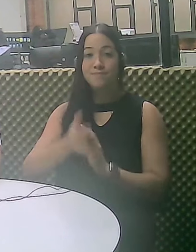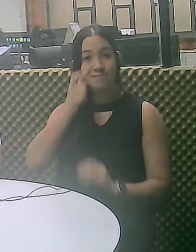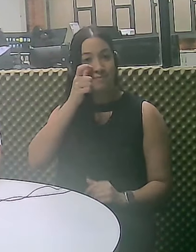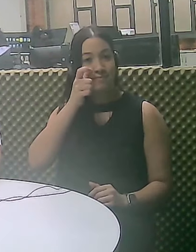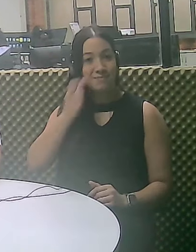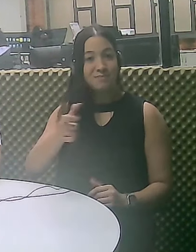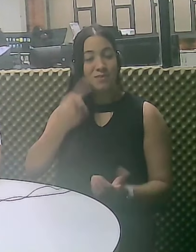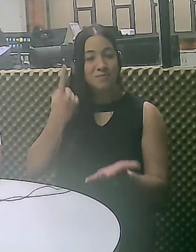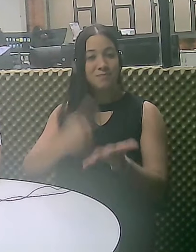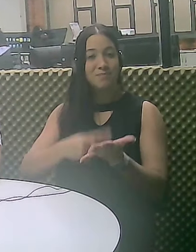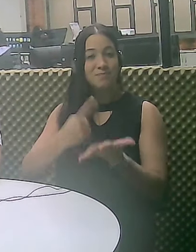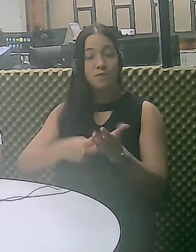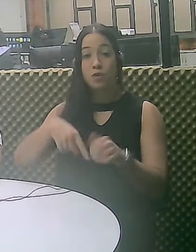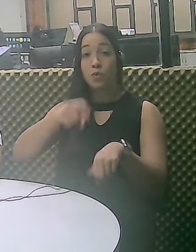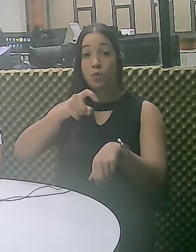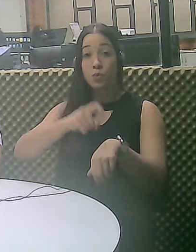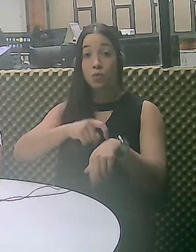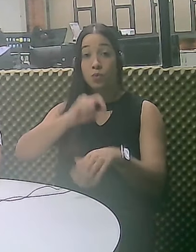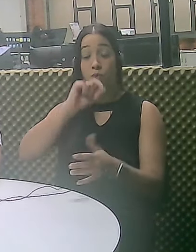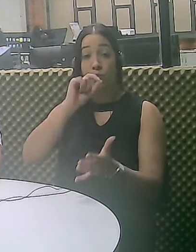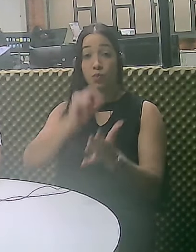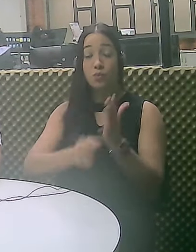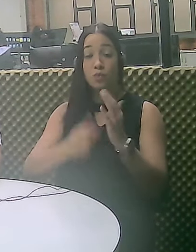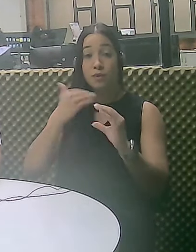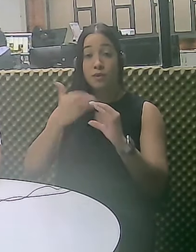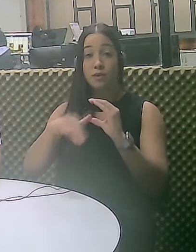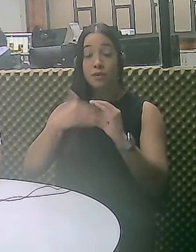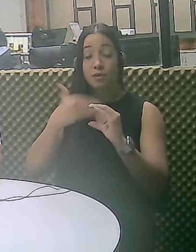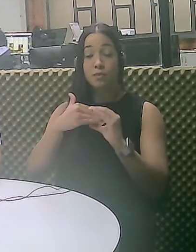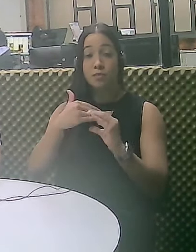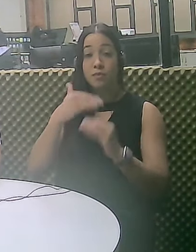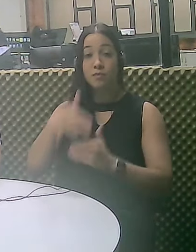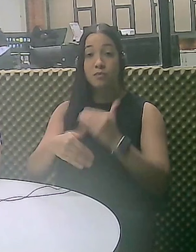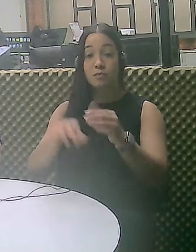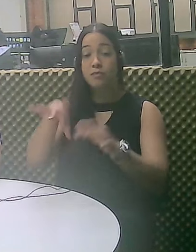interessados devem agendar um horário para cadastro pelo e-mail